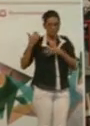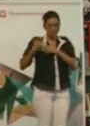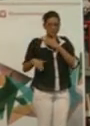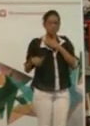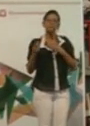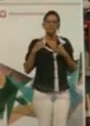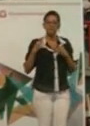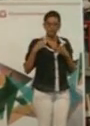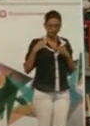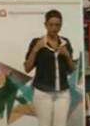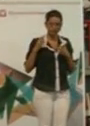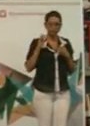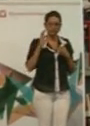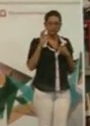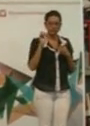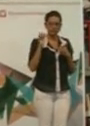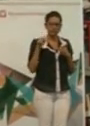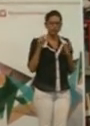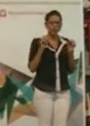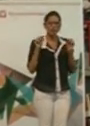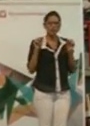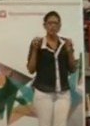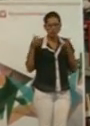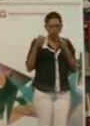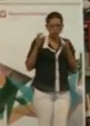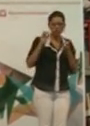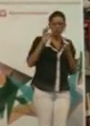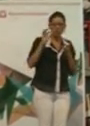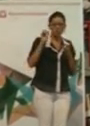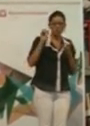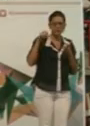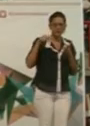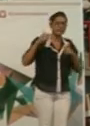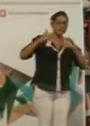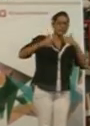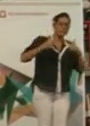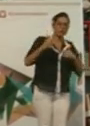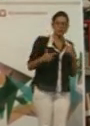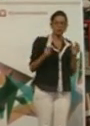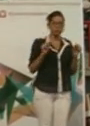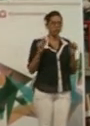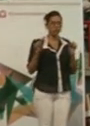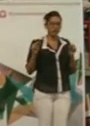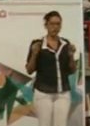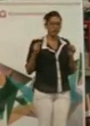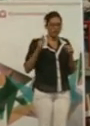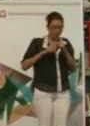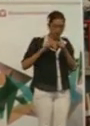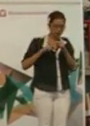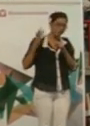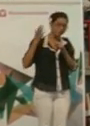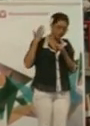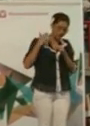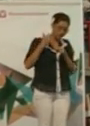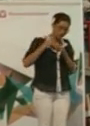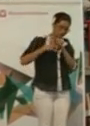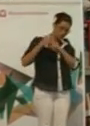pessoal relembrando o que que a OTAN faz hoje. Por quê? Porque a Guerra Fria terminou em